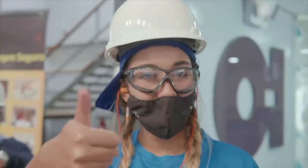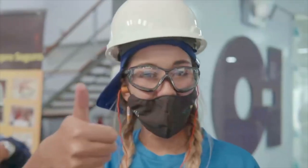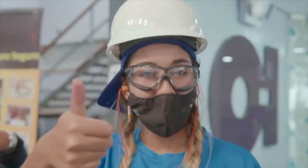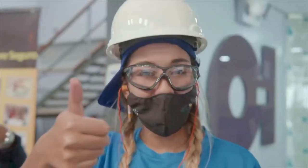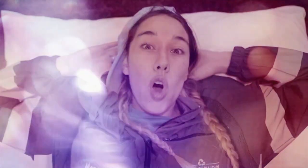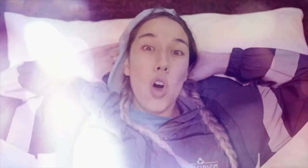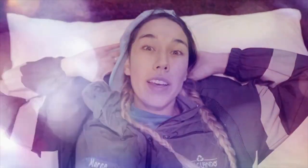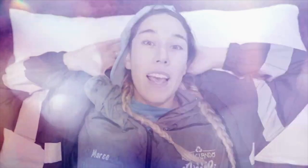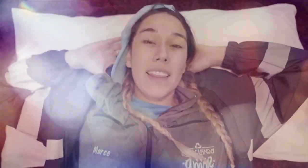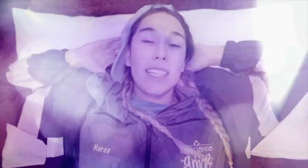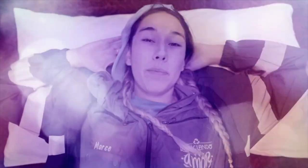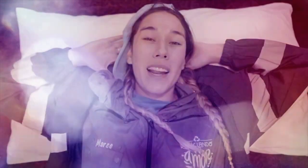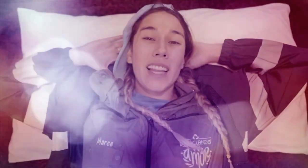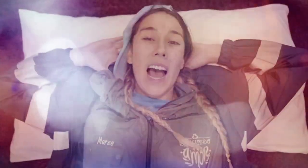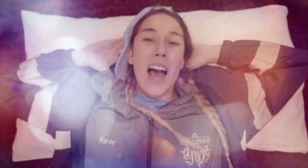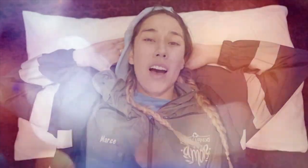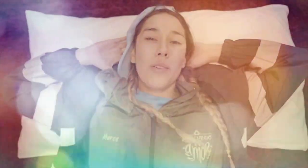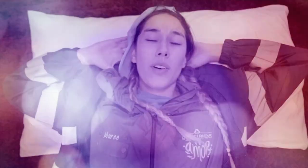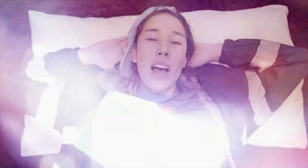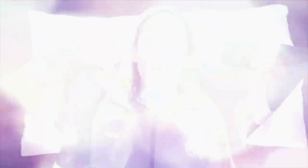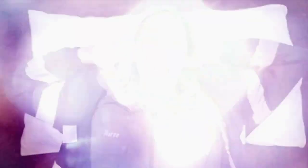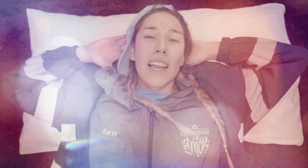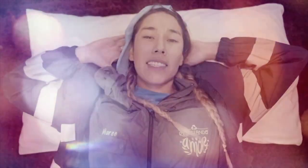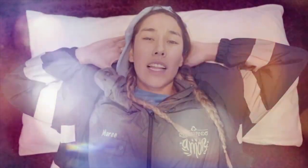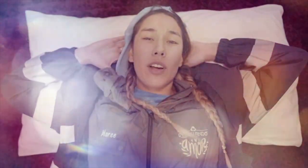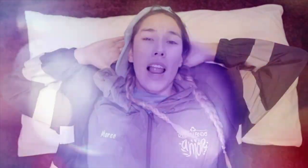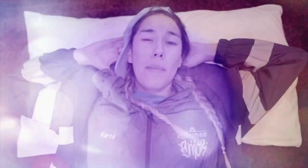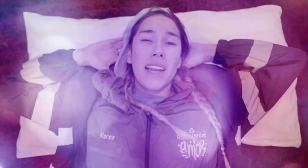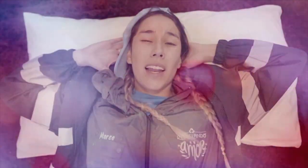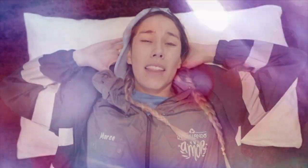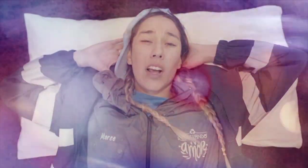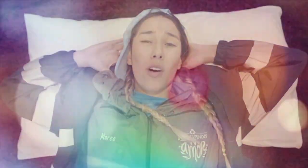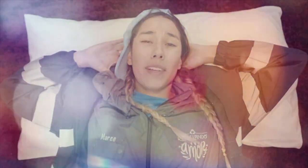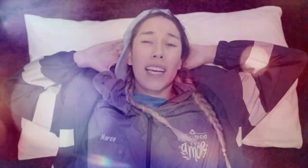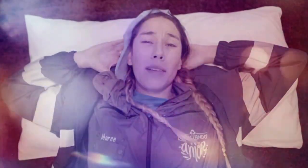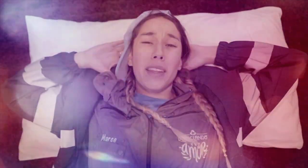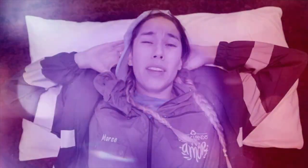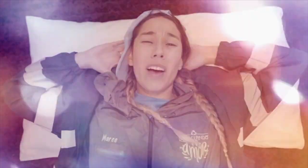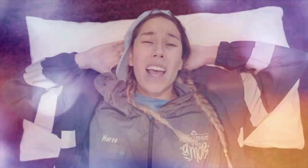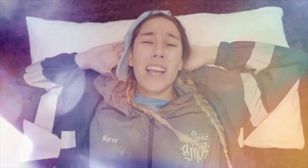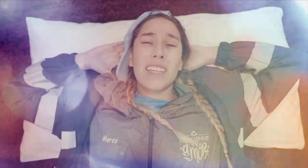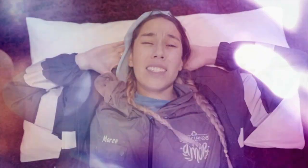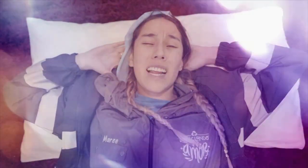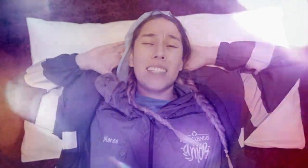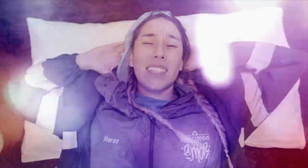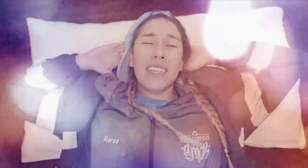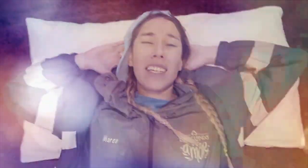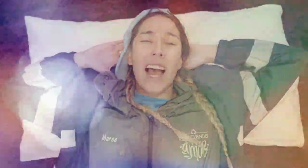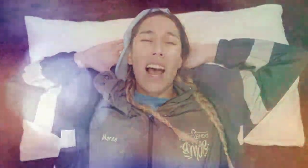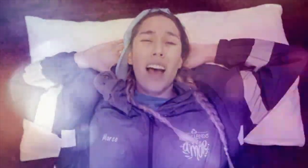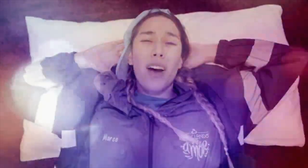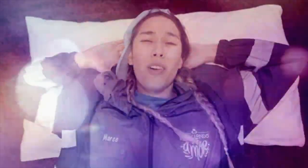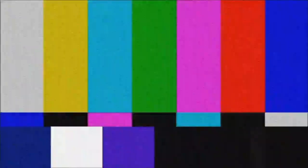quiera. Hoy he despertado analizando la manera de cómo es que el vidrio es reciclado.